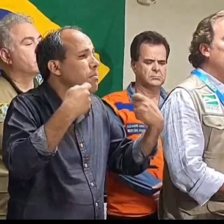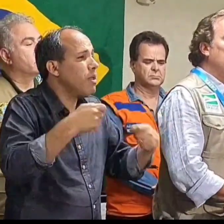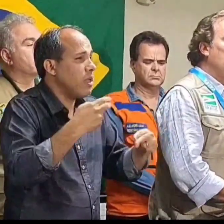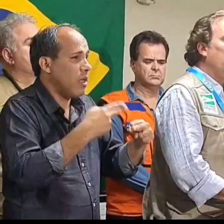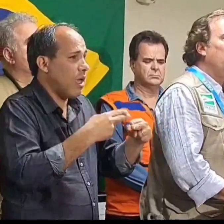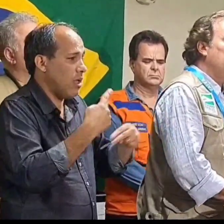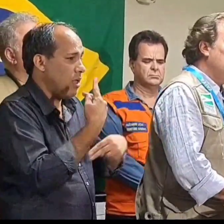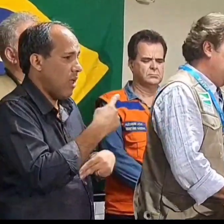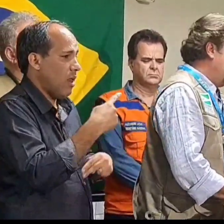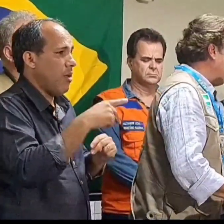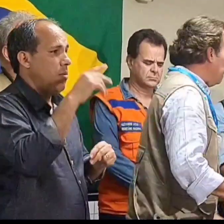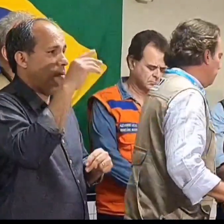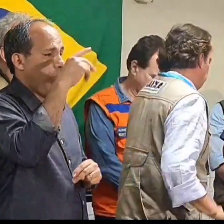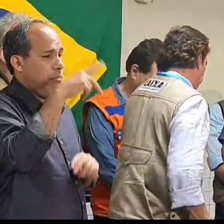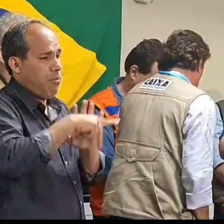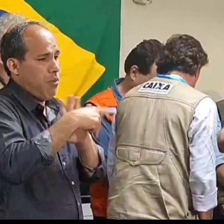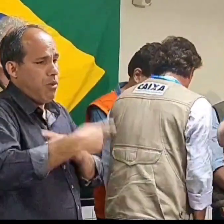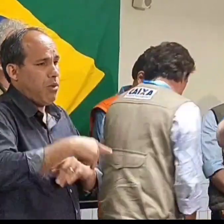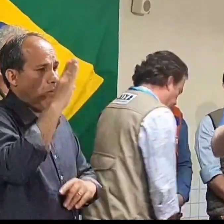Todos os Brasileiros, fará.